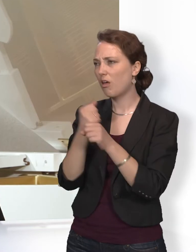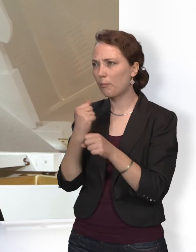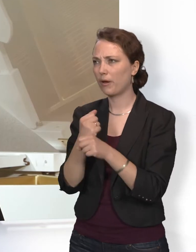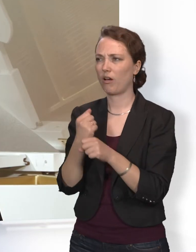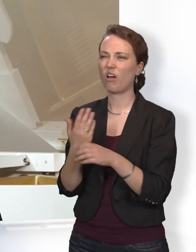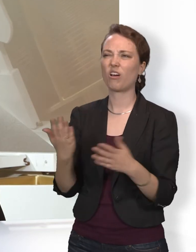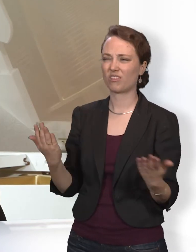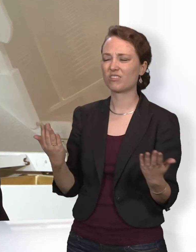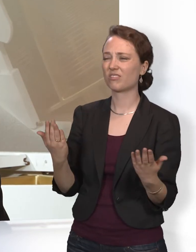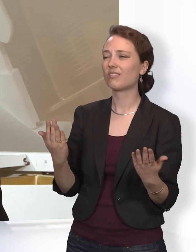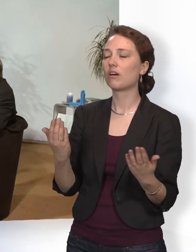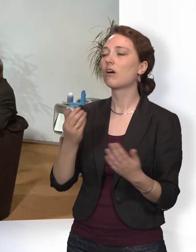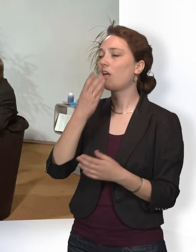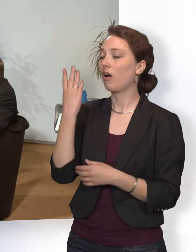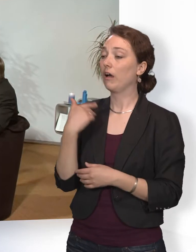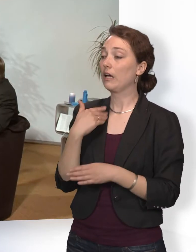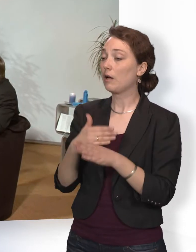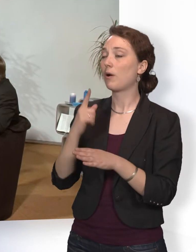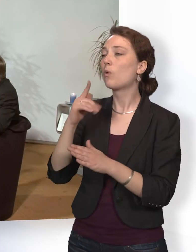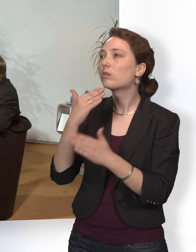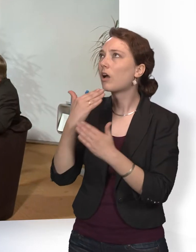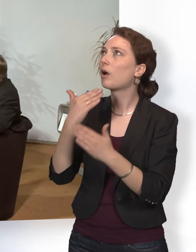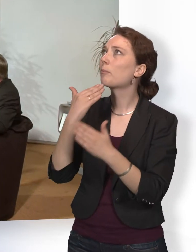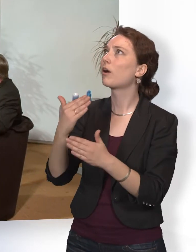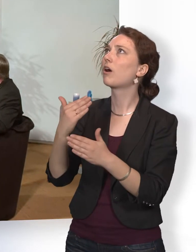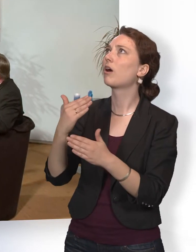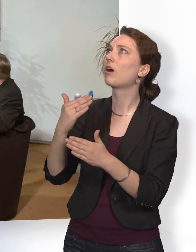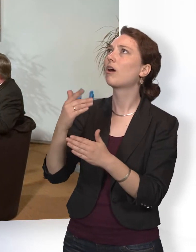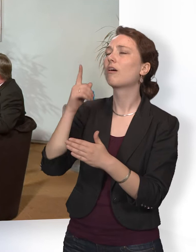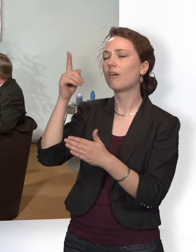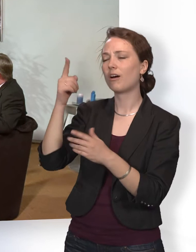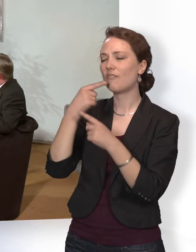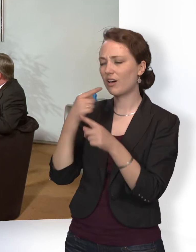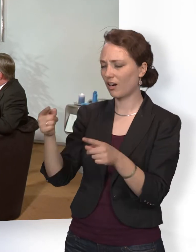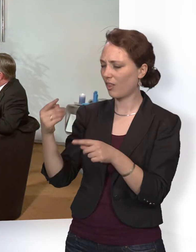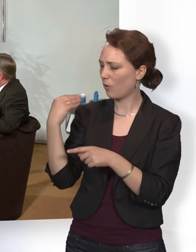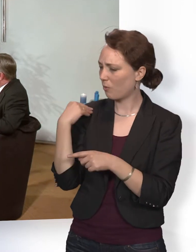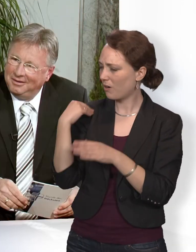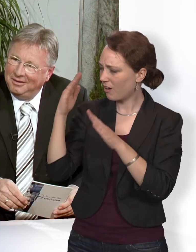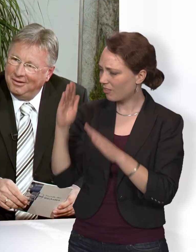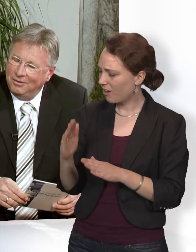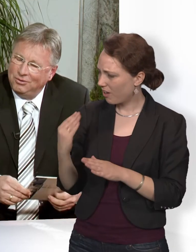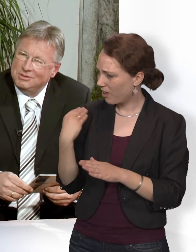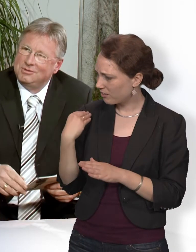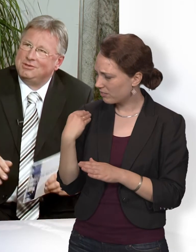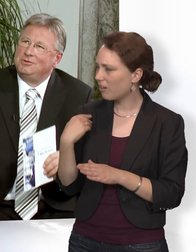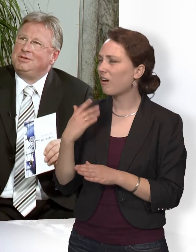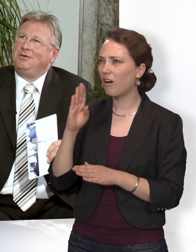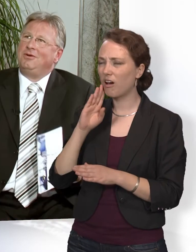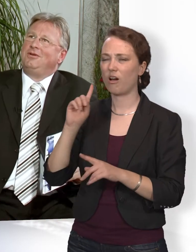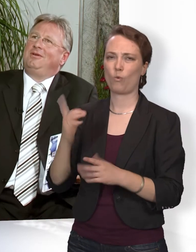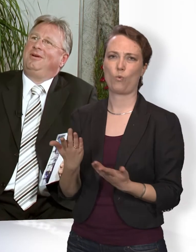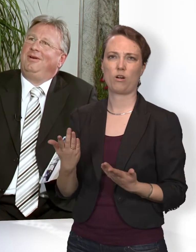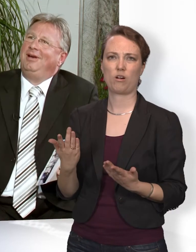von daher bin ich immer wieder dankbar, diese Gnadenzusage, die wir im Evangelium erfahren. Mhm. Und können Sie uns zum Schluss